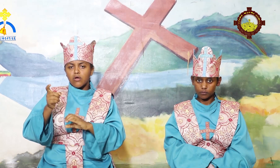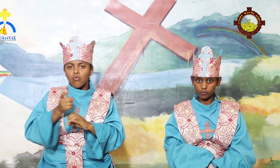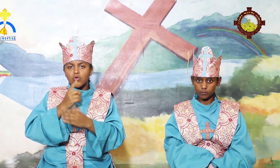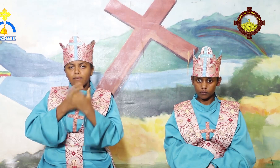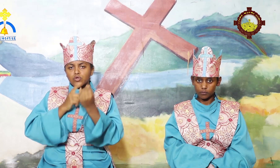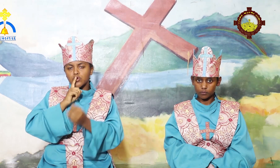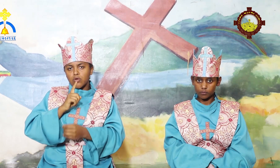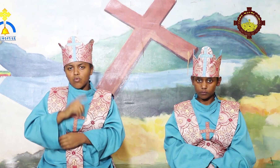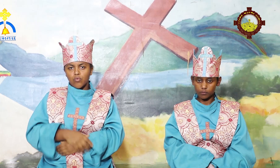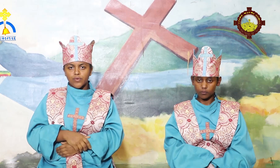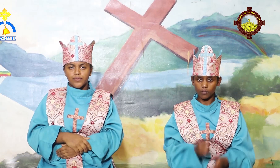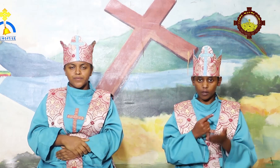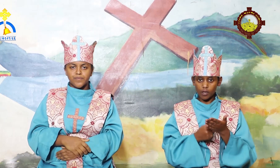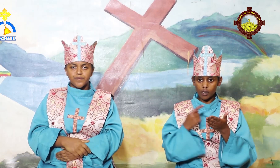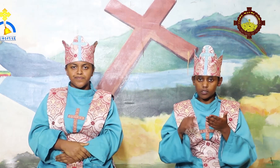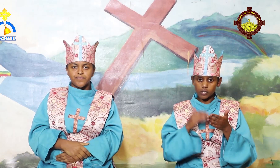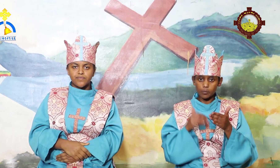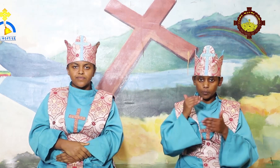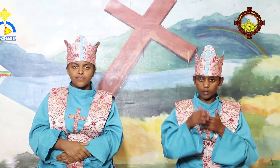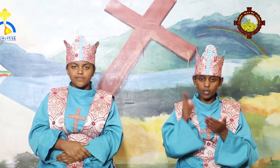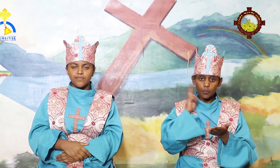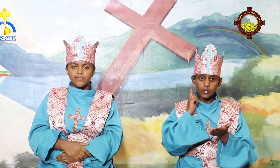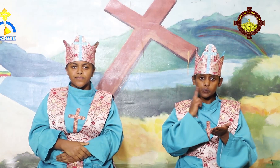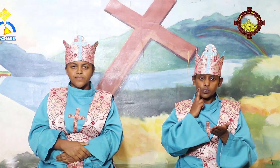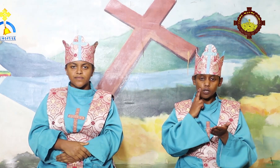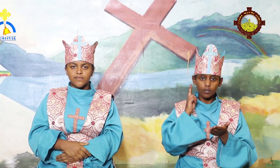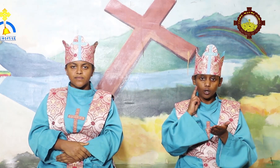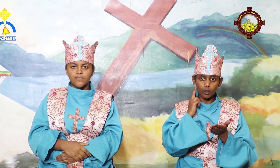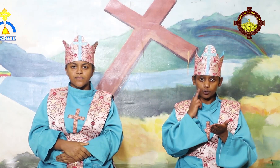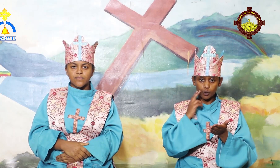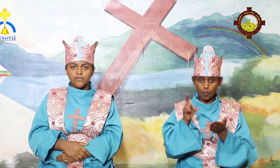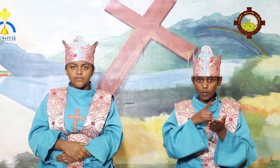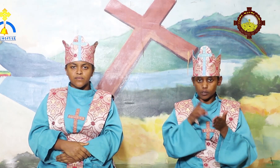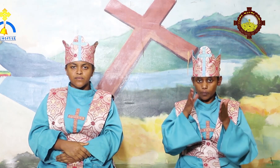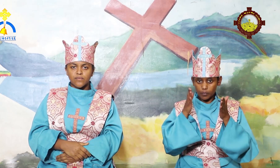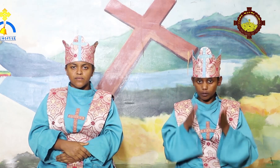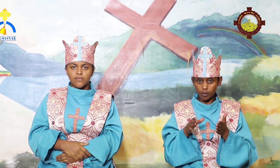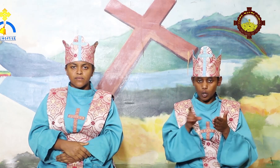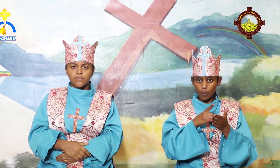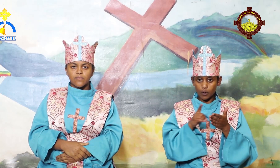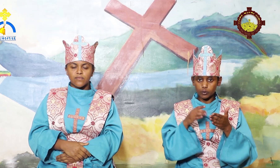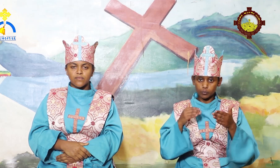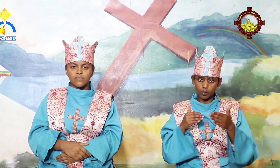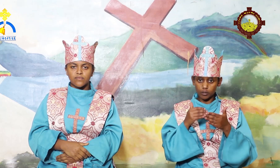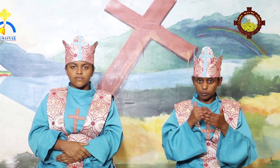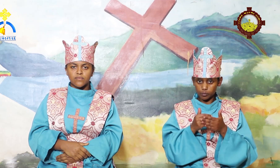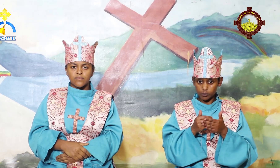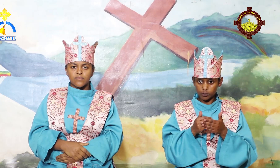ድል የመታ እንደሆነ ብቻ ነው። ከዚህ በመቀጠል መስማት የተሳናቸው መዘምራን